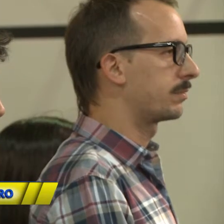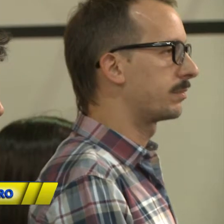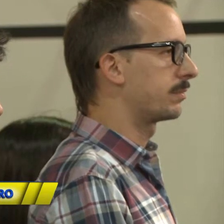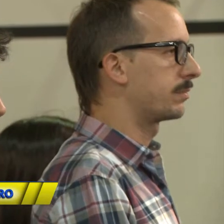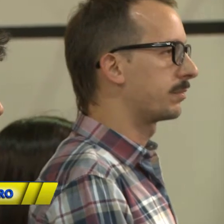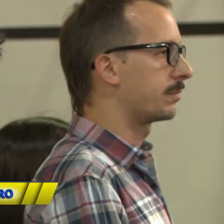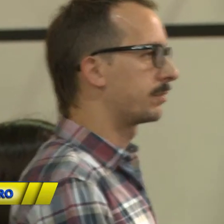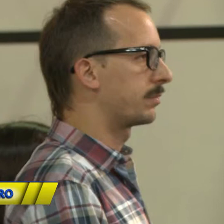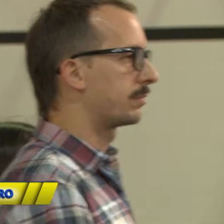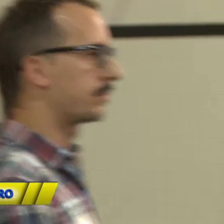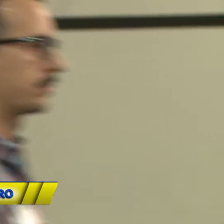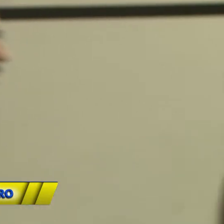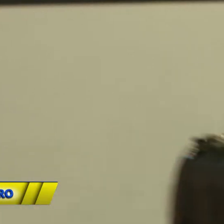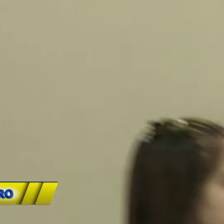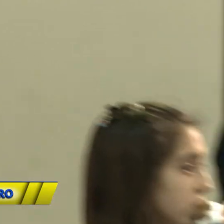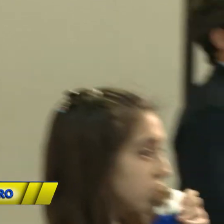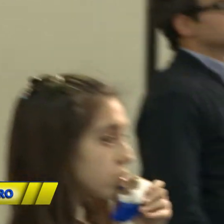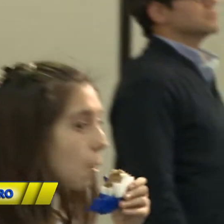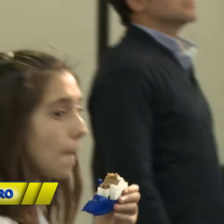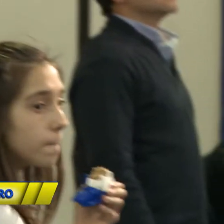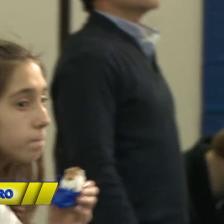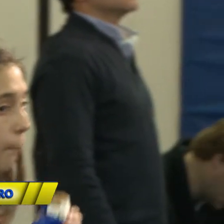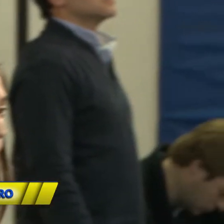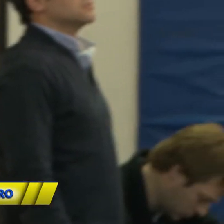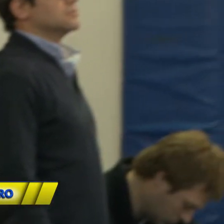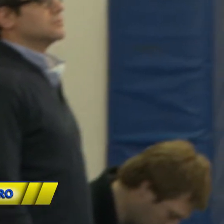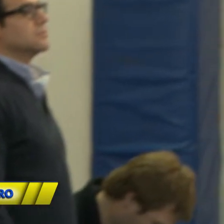Lucía, decime que estás bien y me voy.